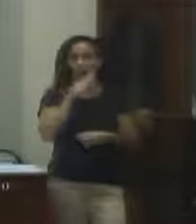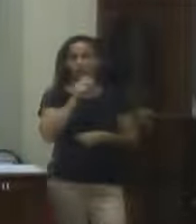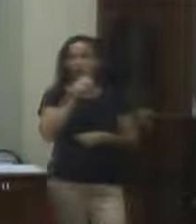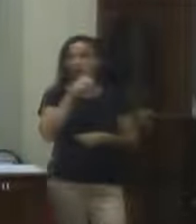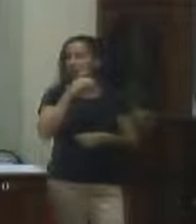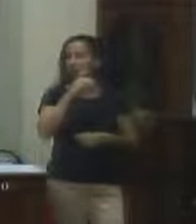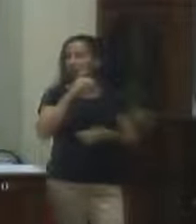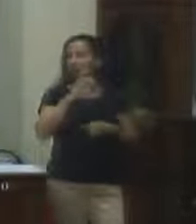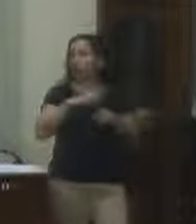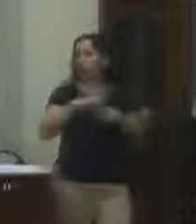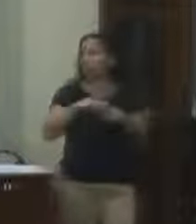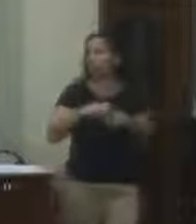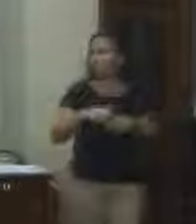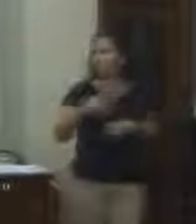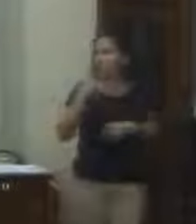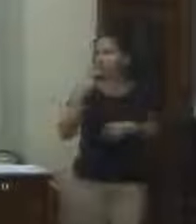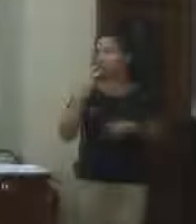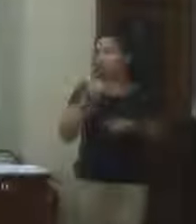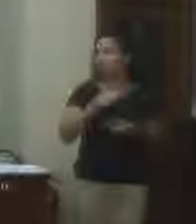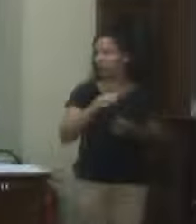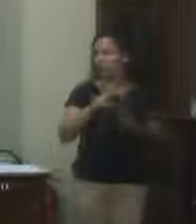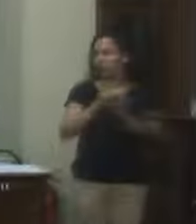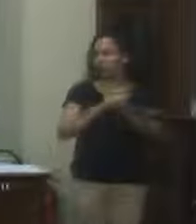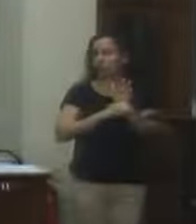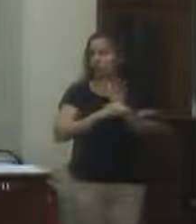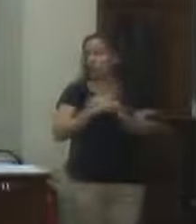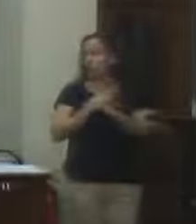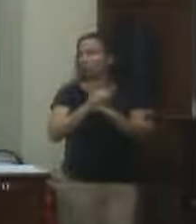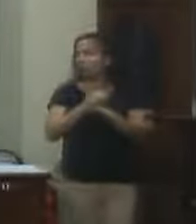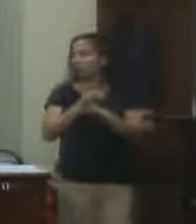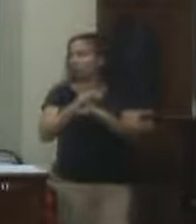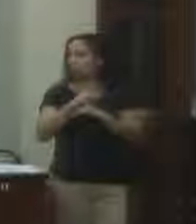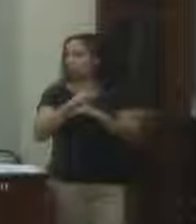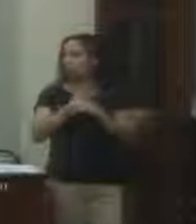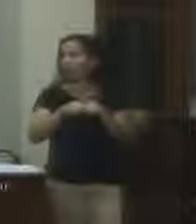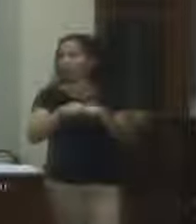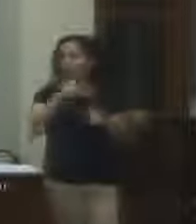Em cima do Código de Postura do município,